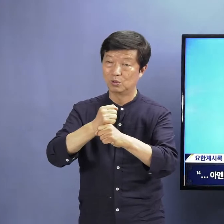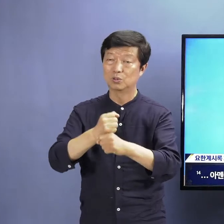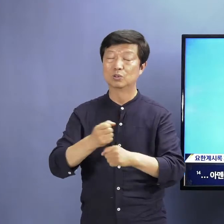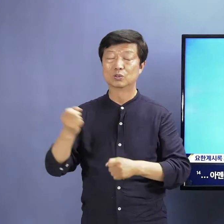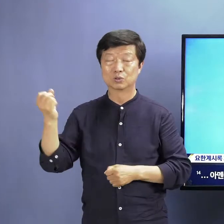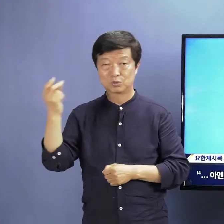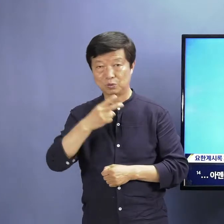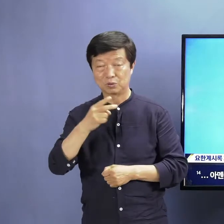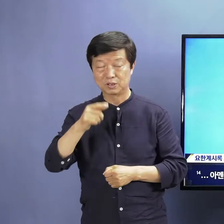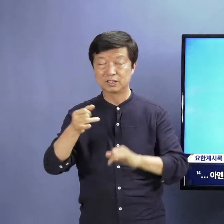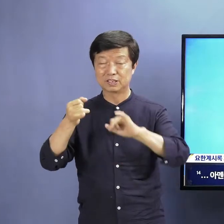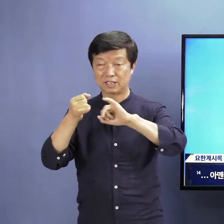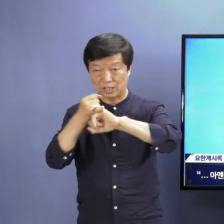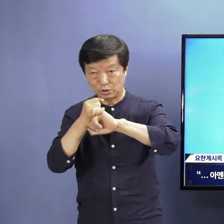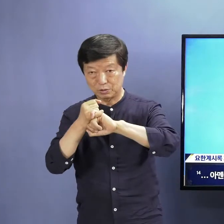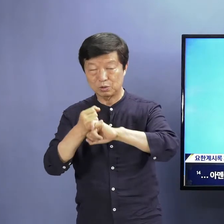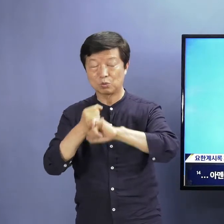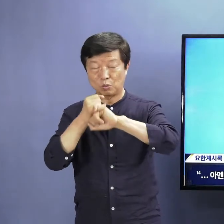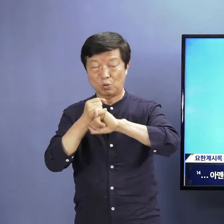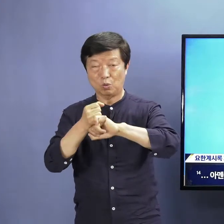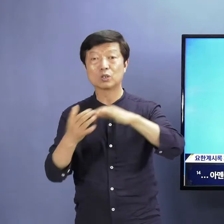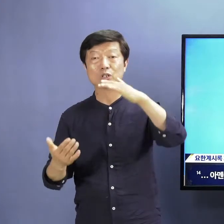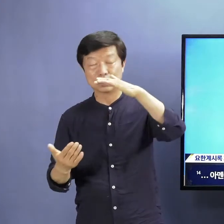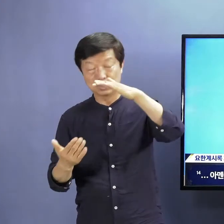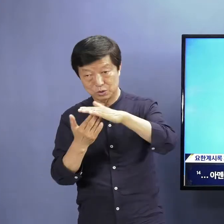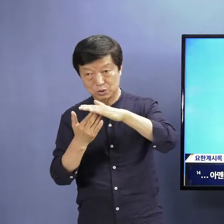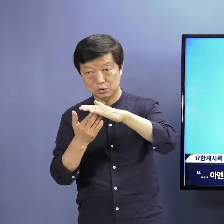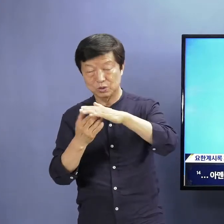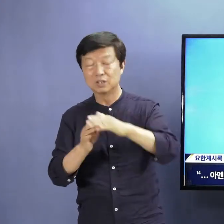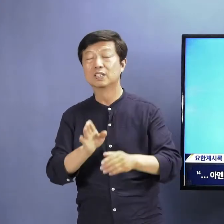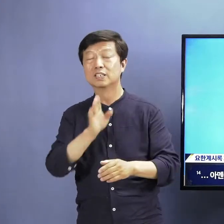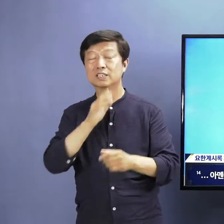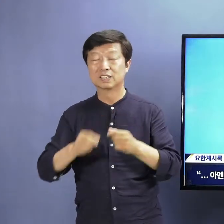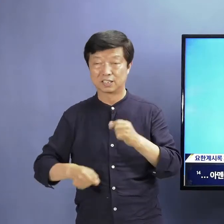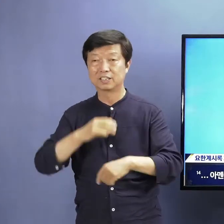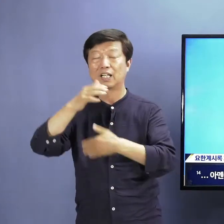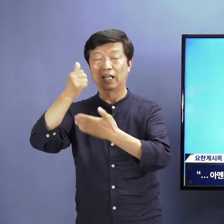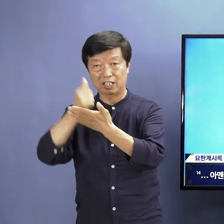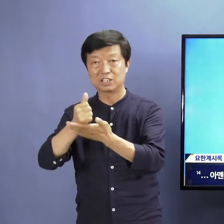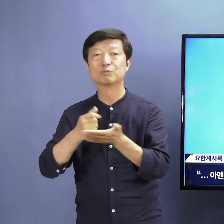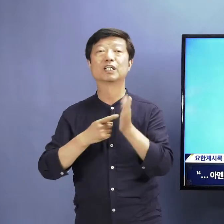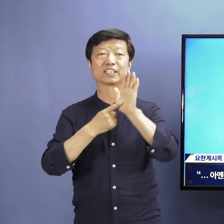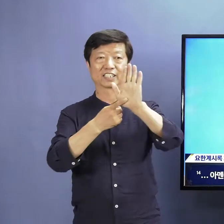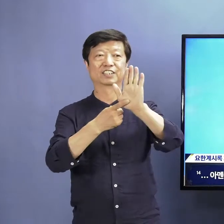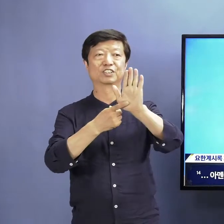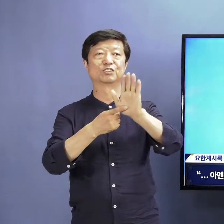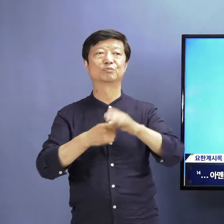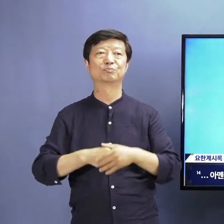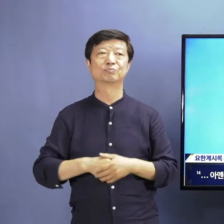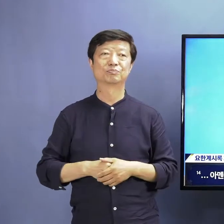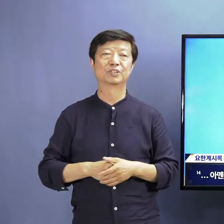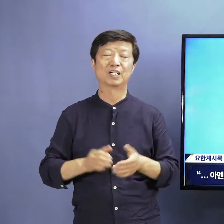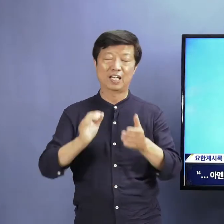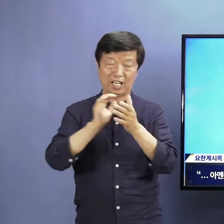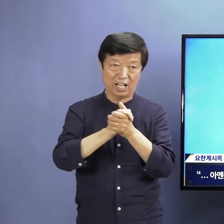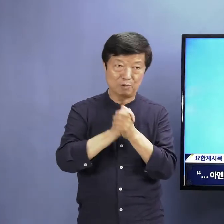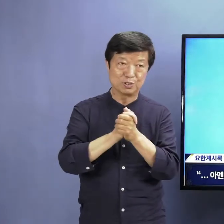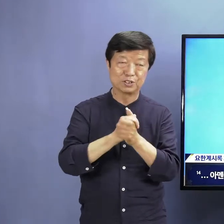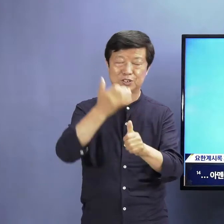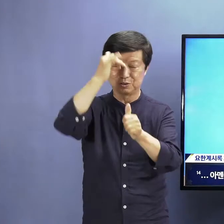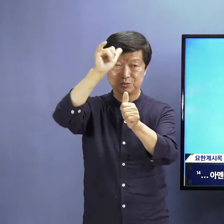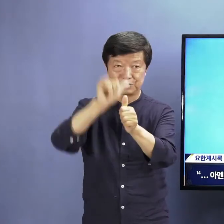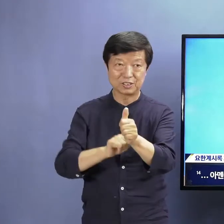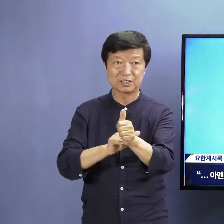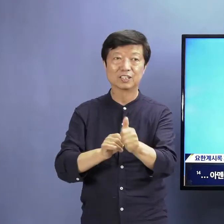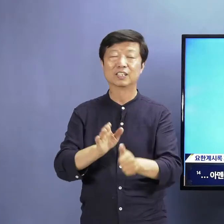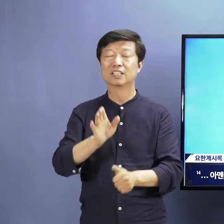그 약속하신 것을 반드시 이루시는 신실하신 분이다, 그 얘기하고 있는 거예요 지금요. 아멘이시오, 충성되고 참된